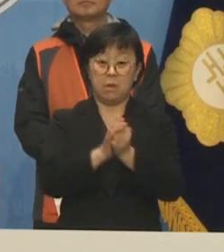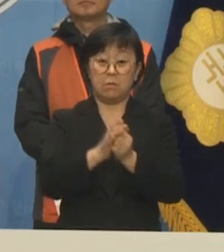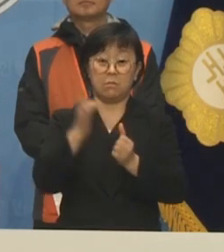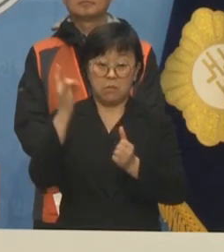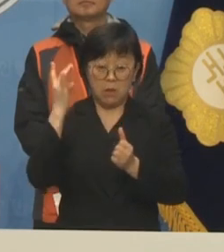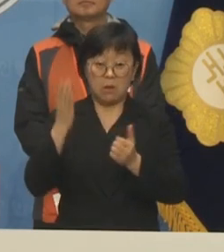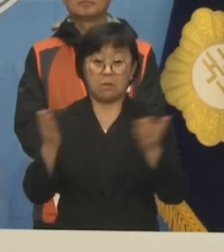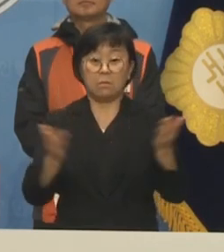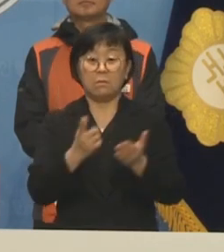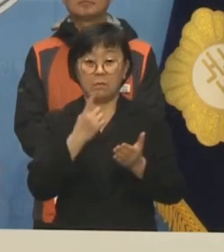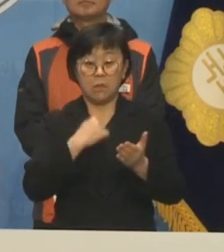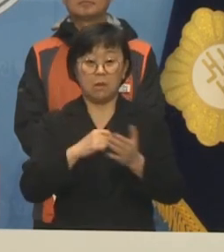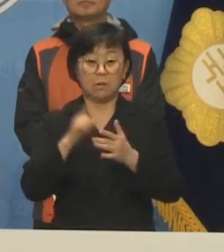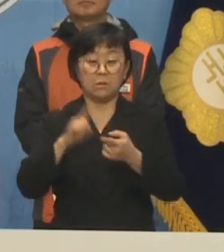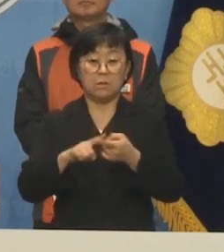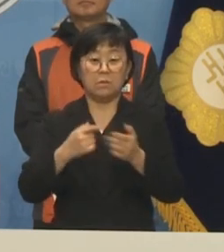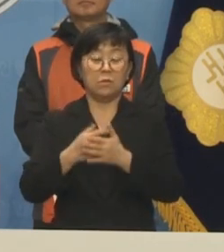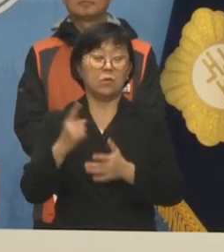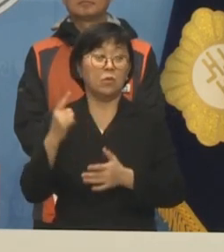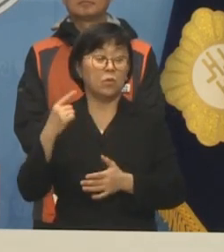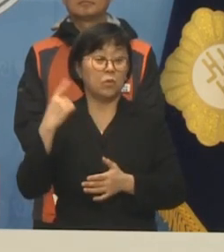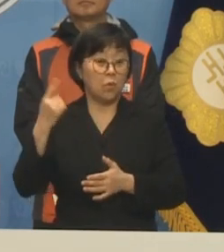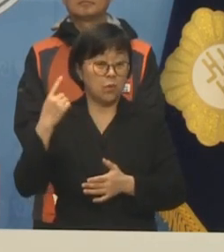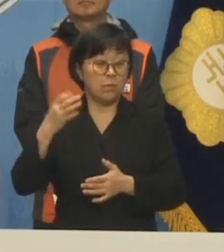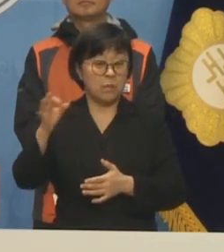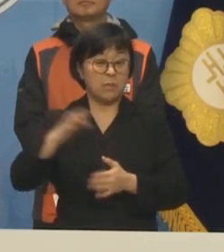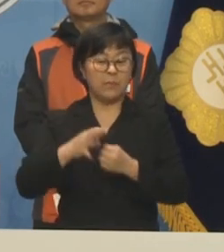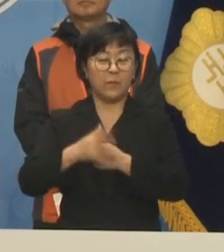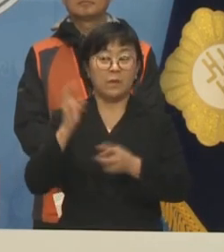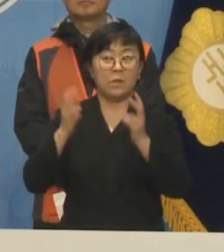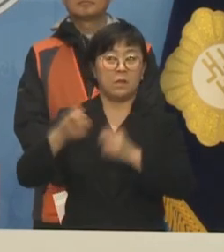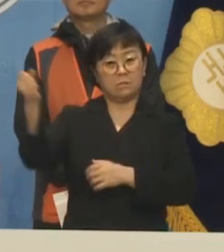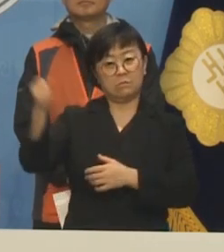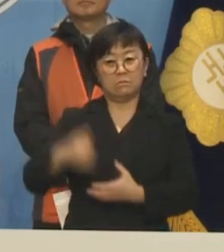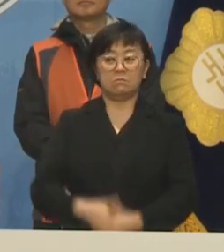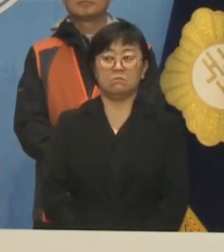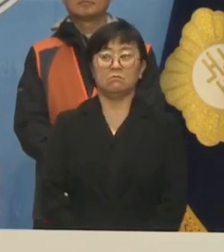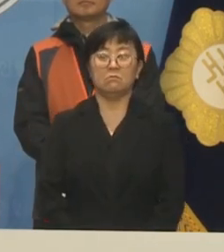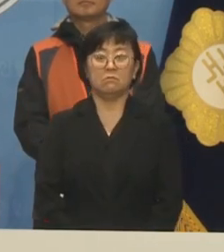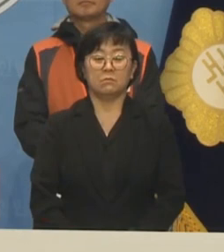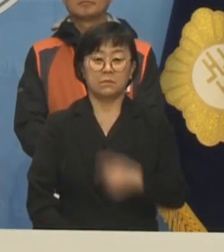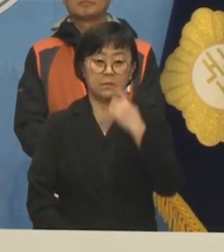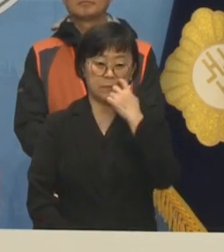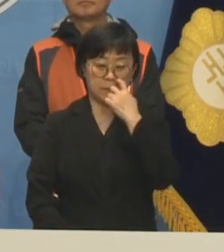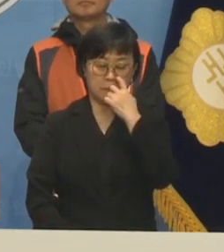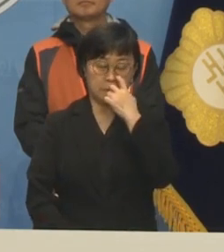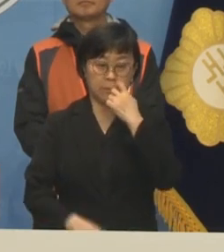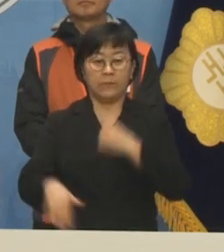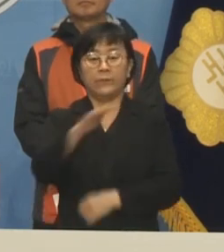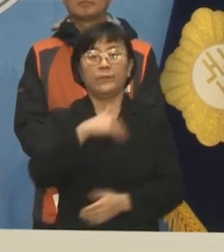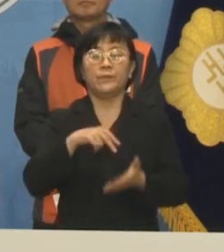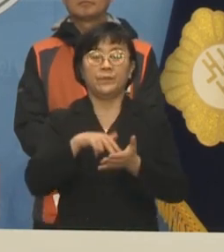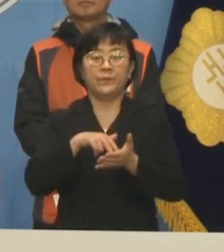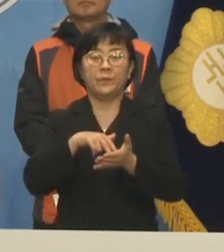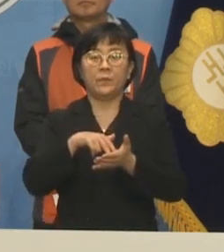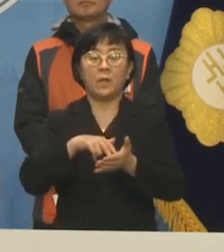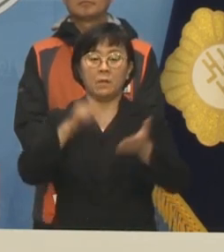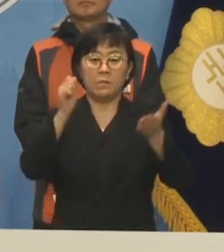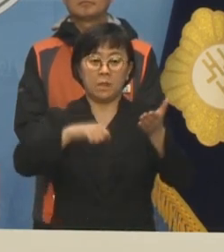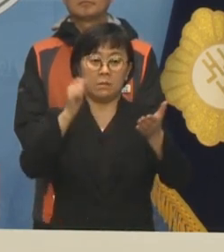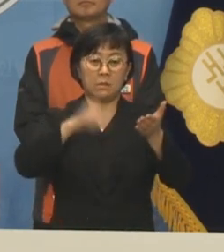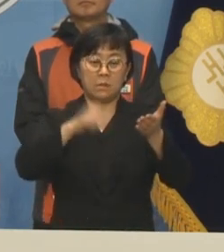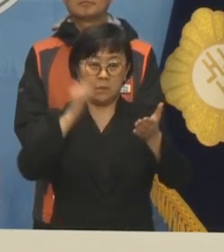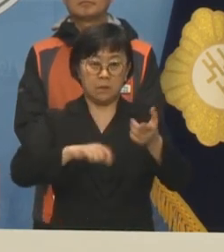원래 했던 톨게이트 업무는 자회사로 넘어갔습니다. 그래서 저희들은 이